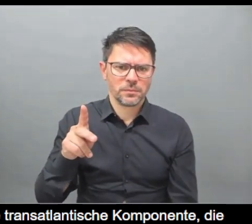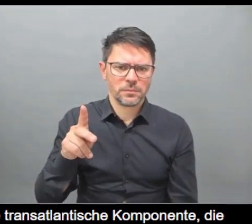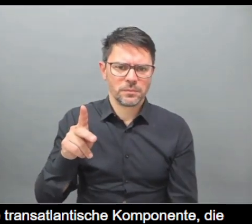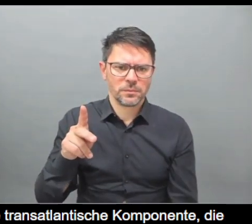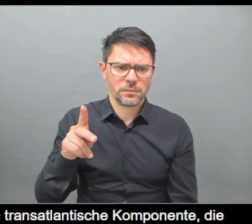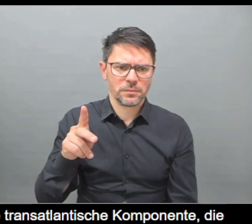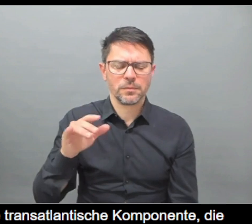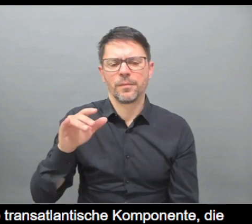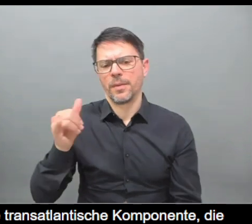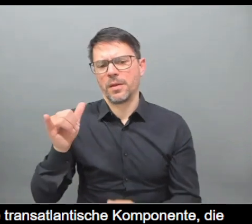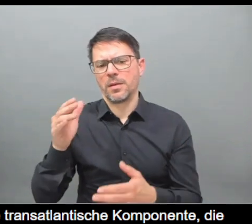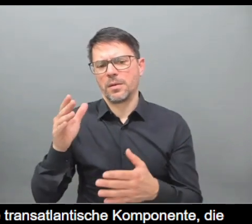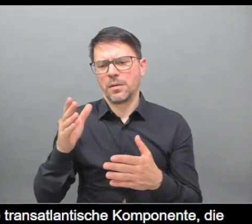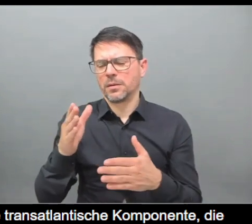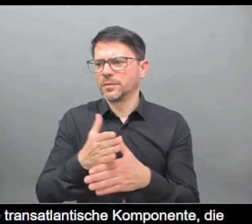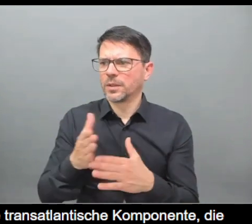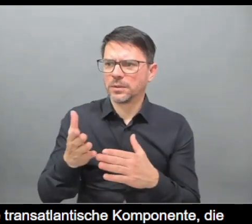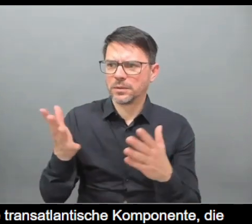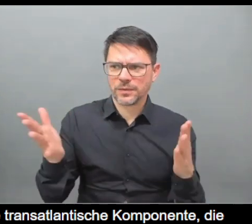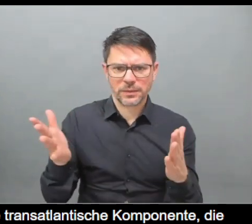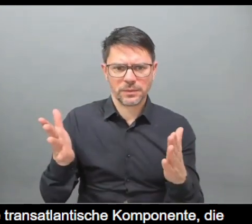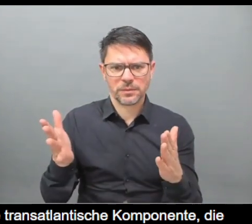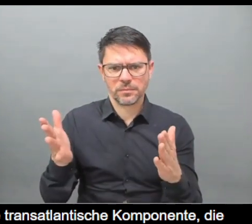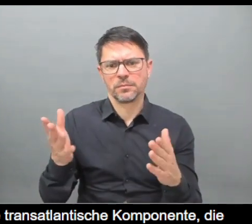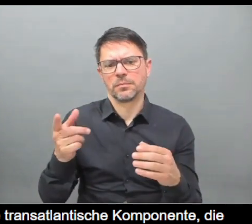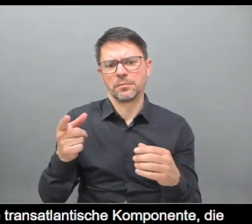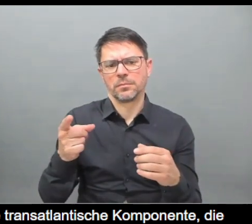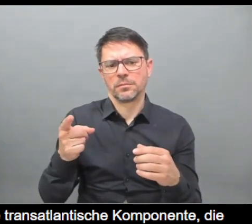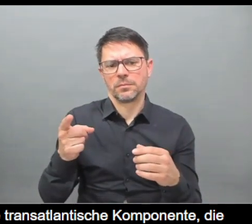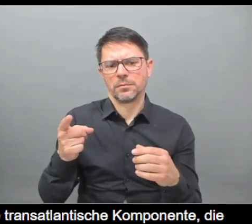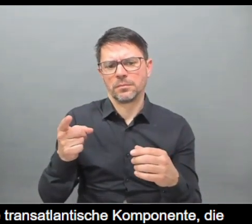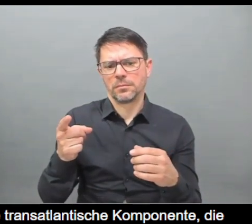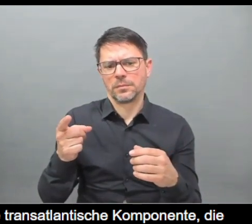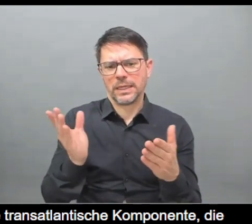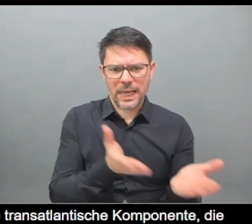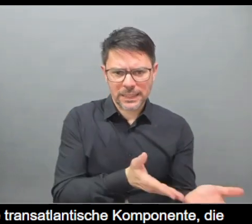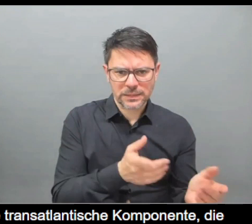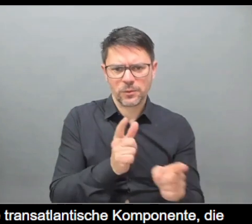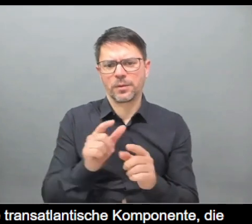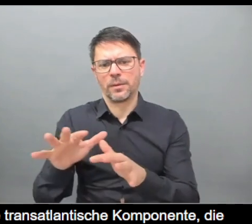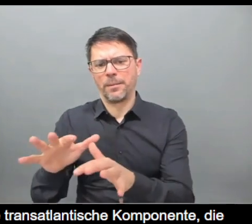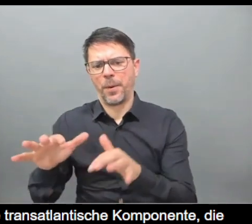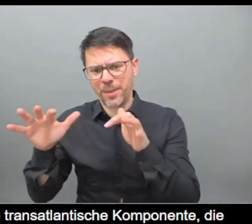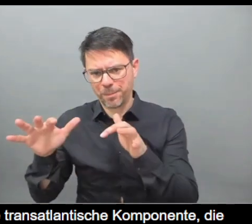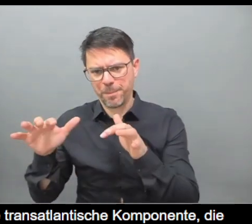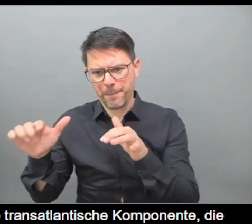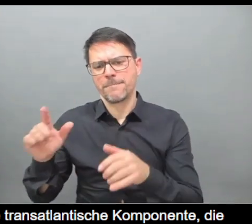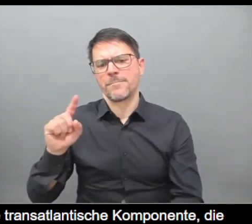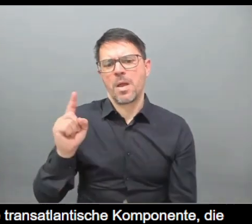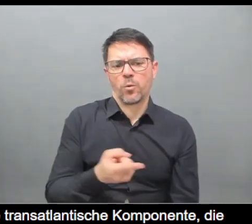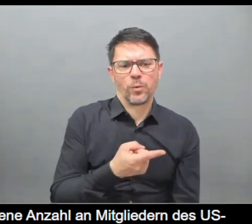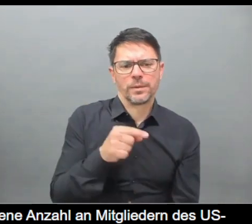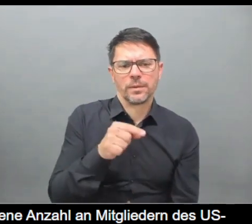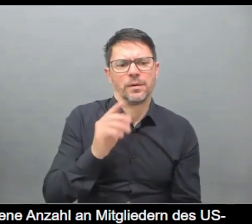dass also München ein Forum ist für wirklich sehr, sehr wichtige derartige Gespräche und aus